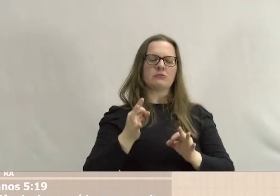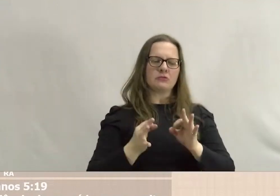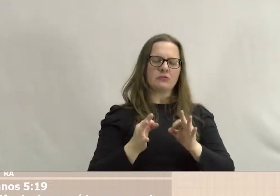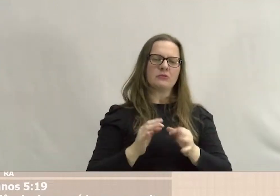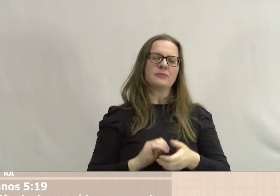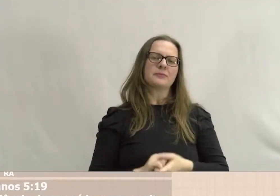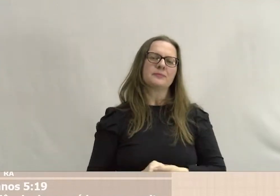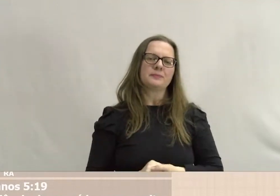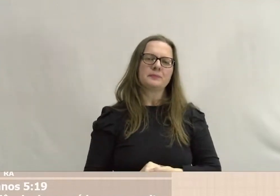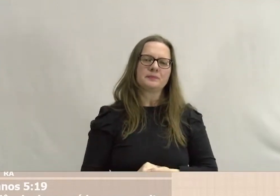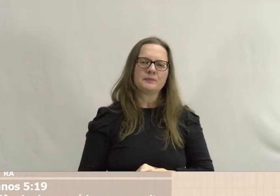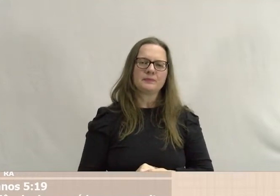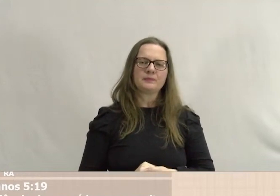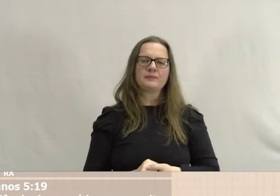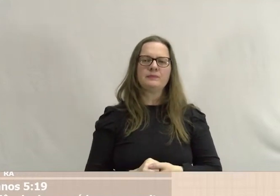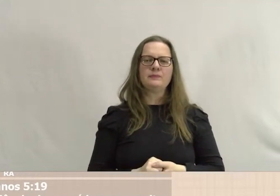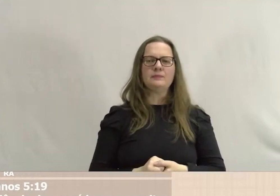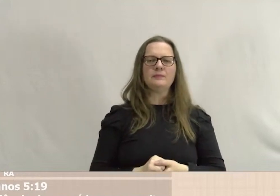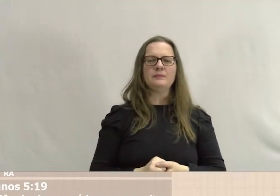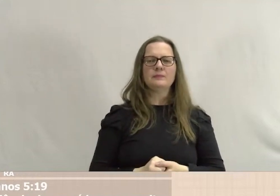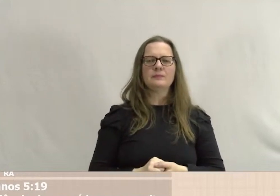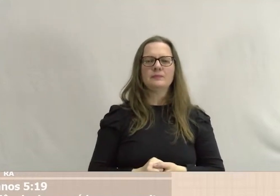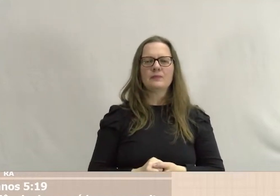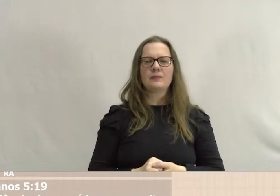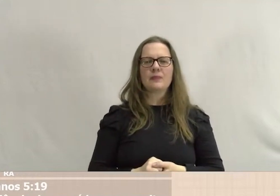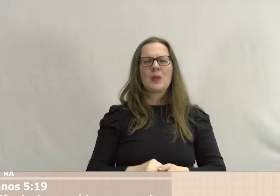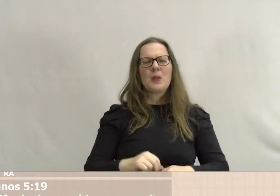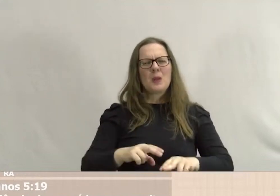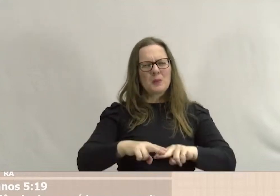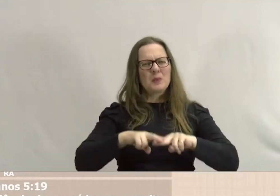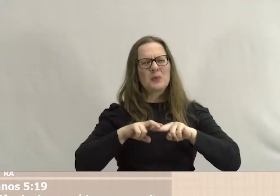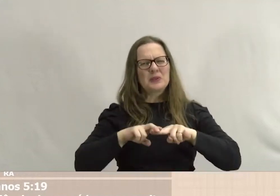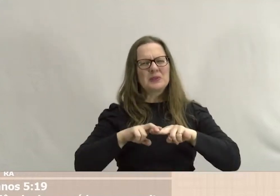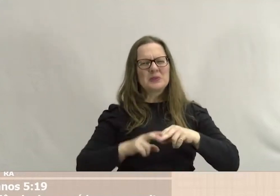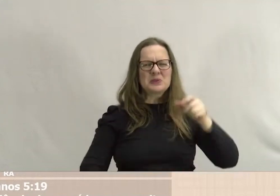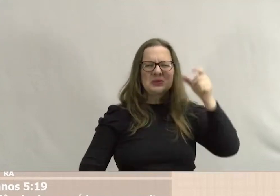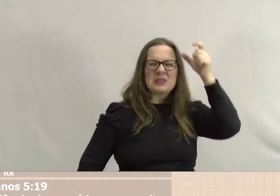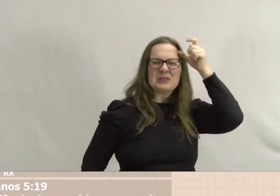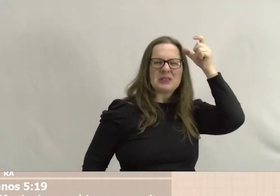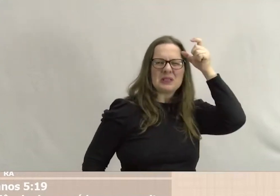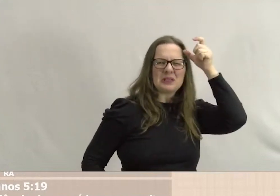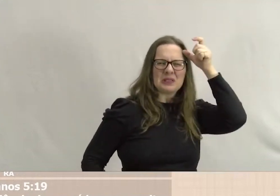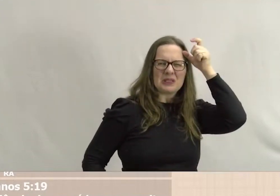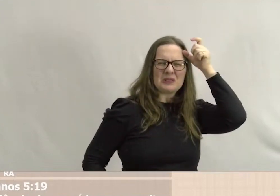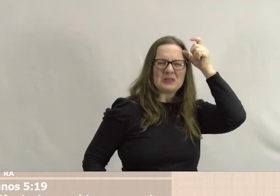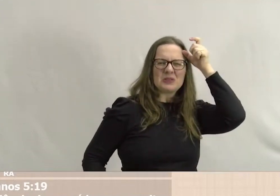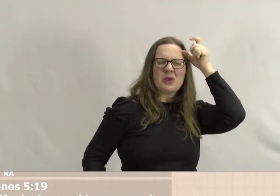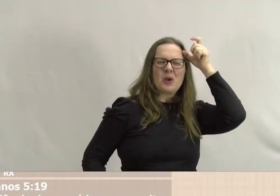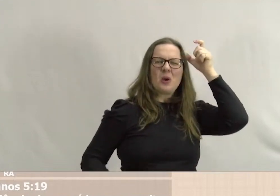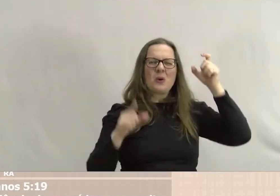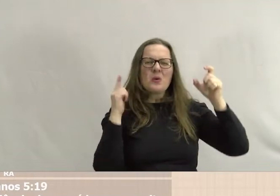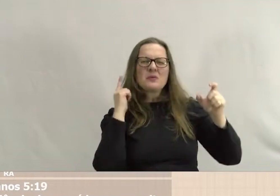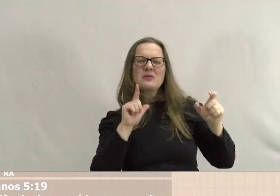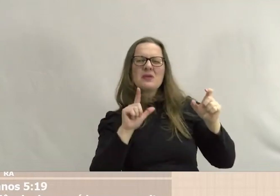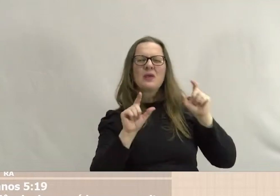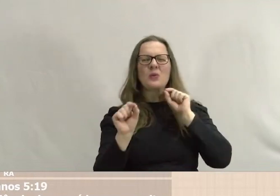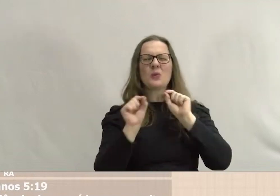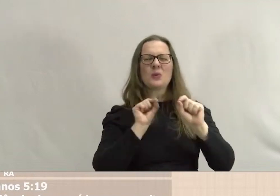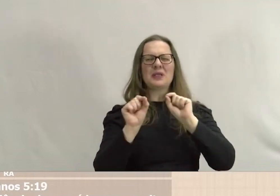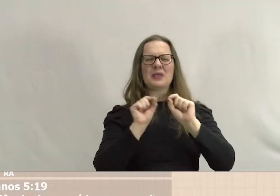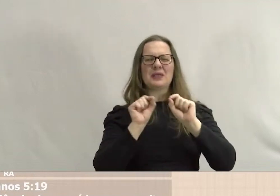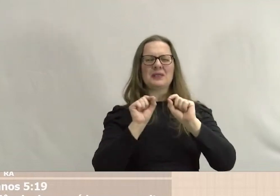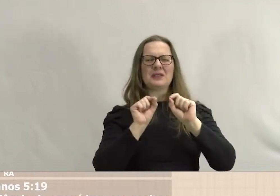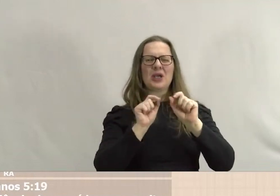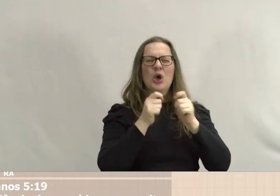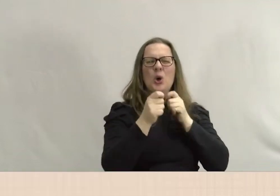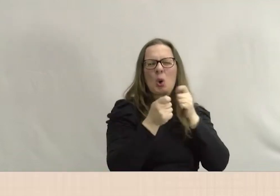Assim, o diabo se apossou do homem. Quando ele conseguiu desconectar o homem de Deus, ele tomou posse